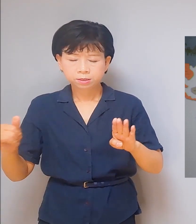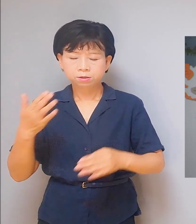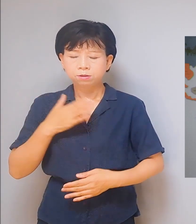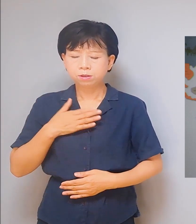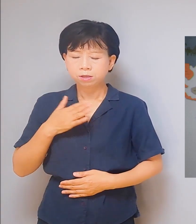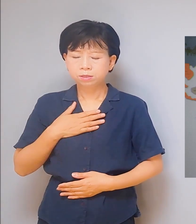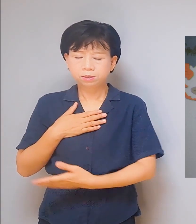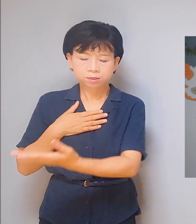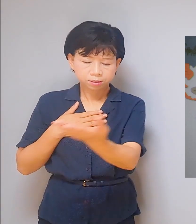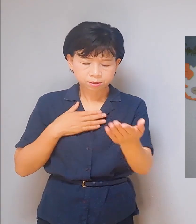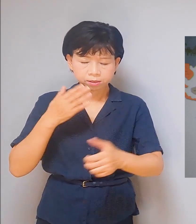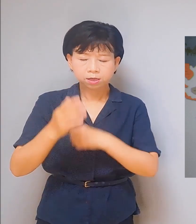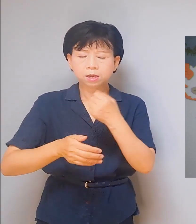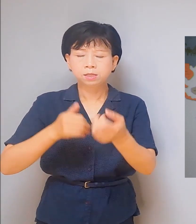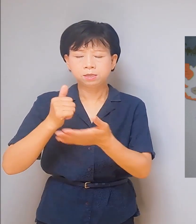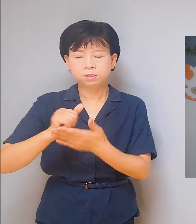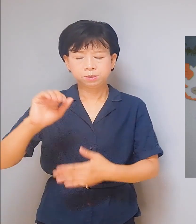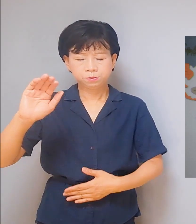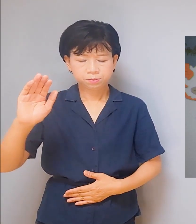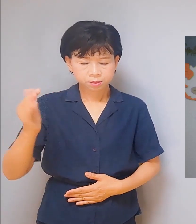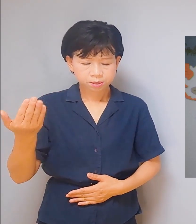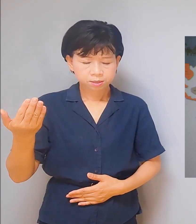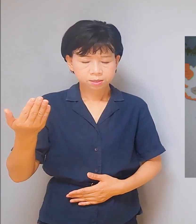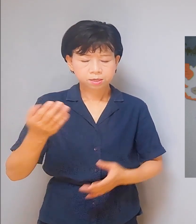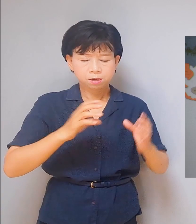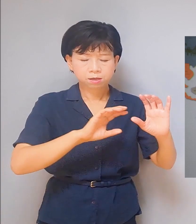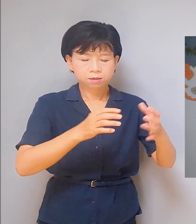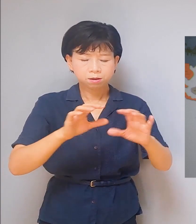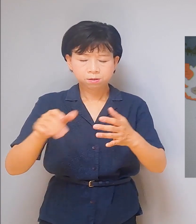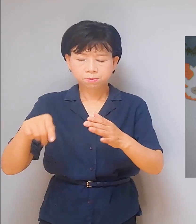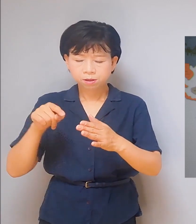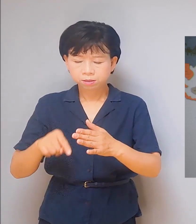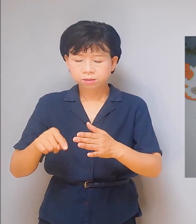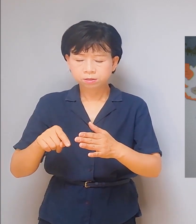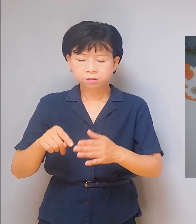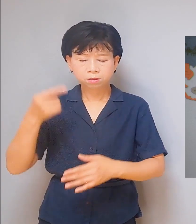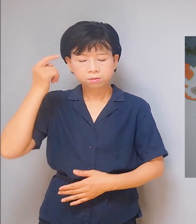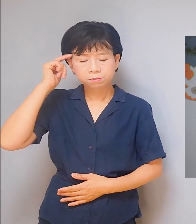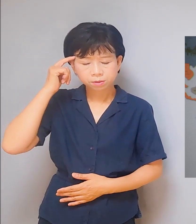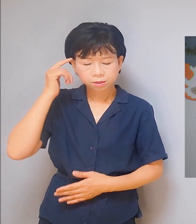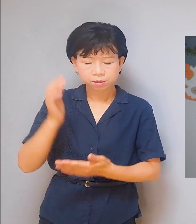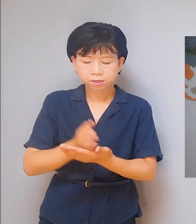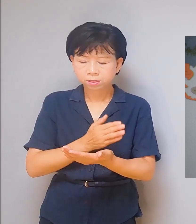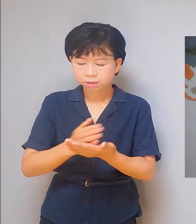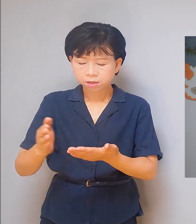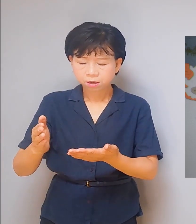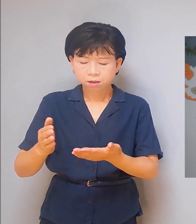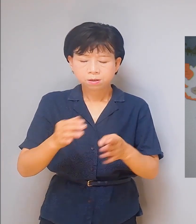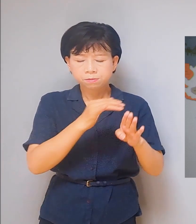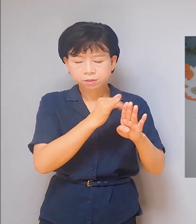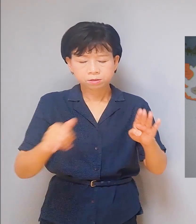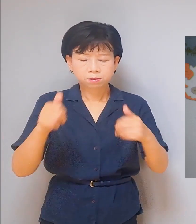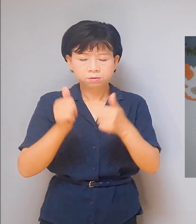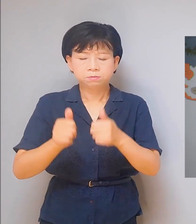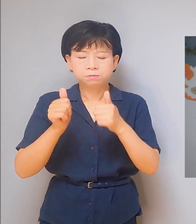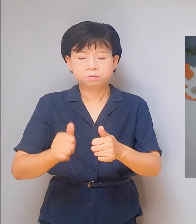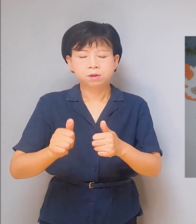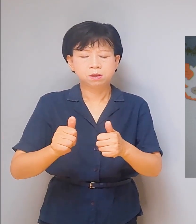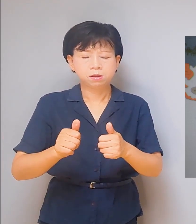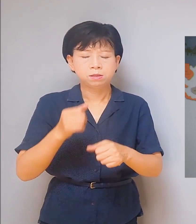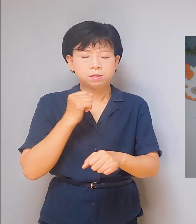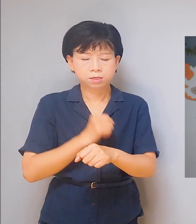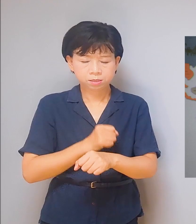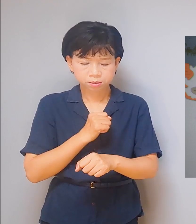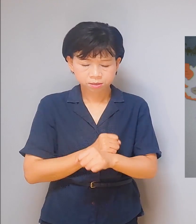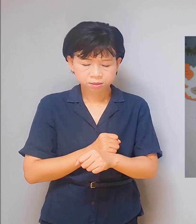그들의 하나님이 되리라. 그가 열방 사이에 판단하시며 많은 백성을 판결하시리니